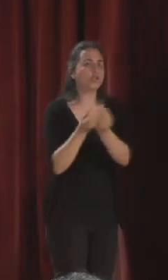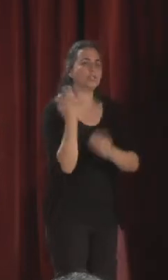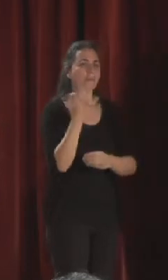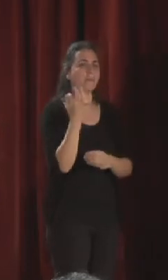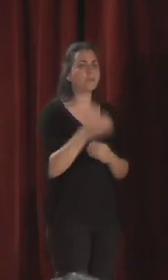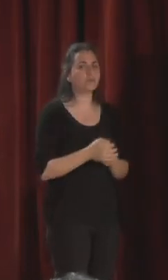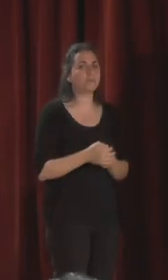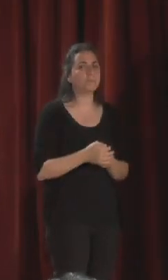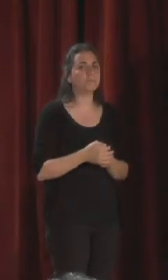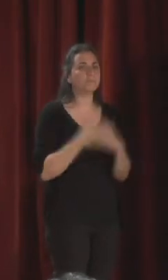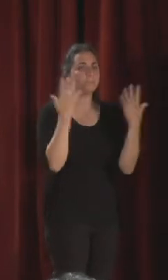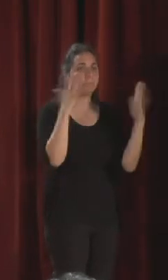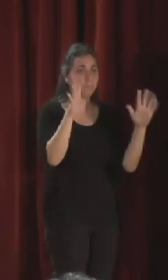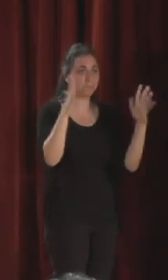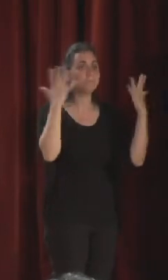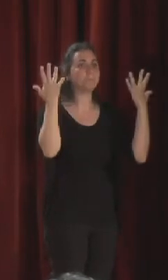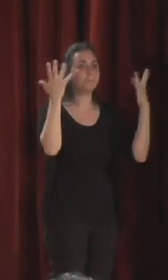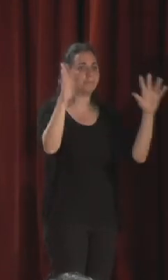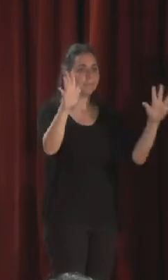más.